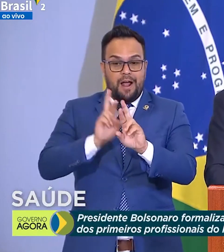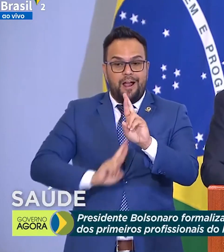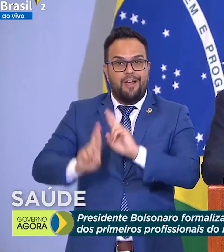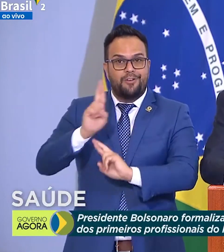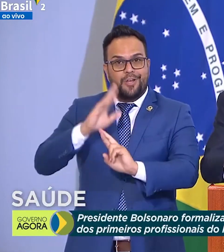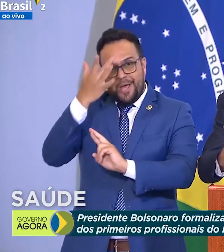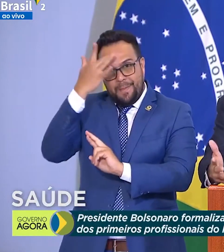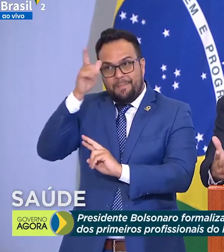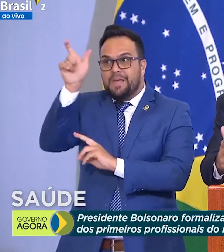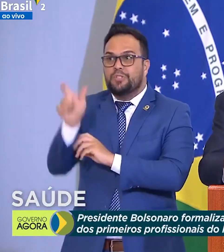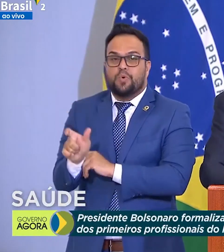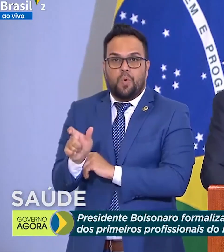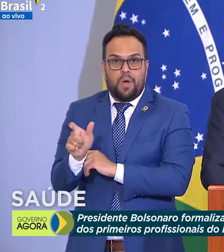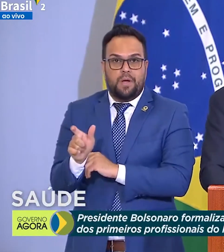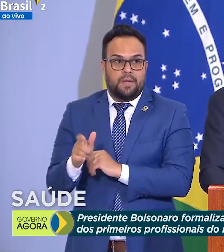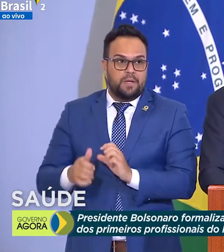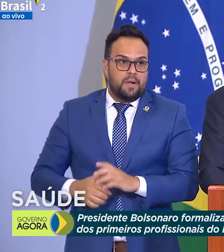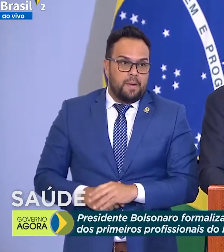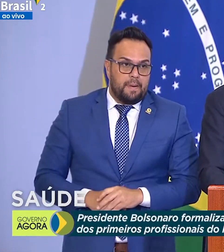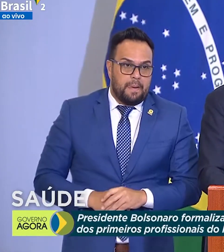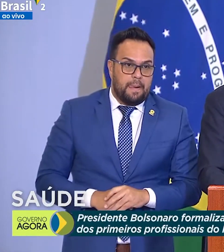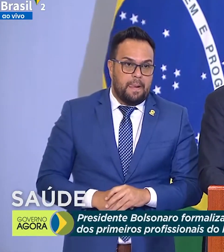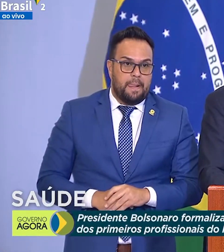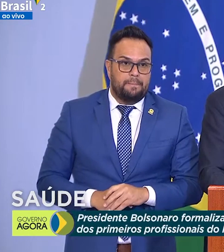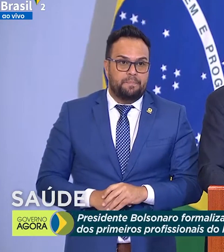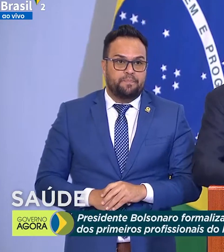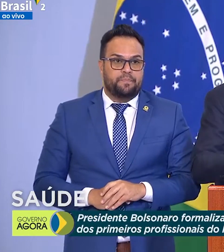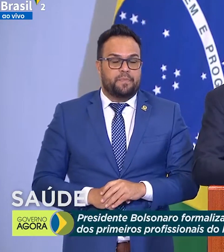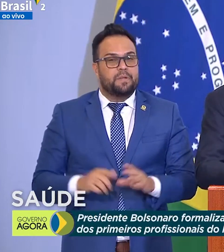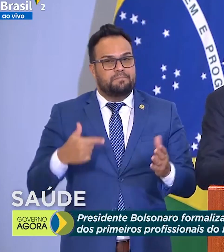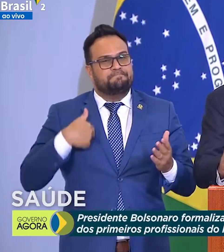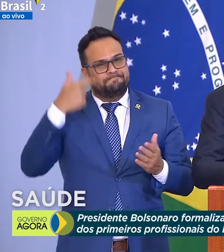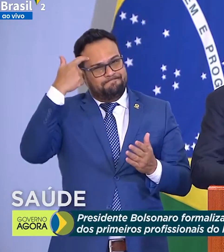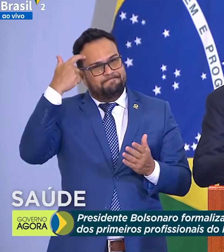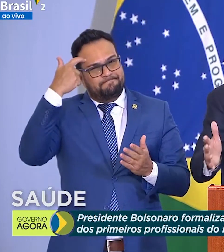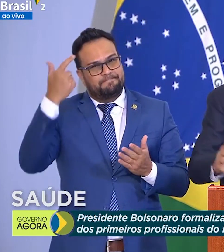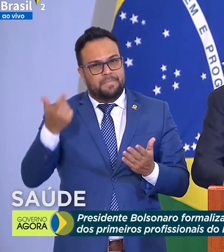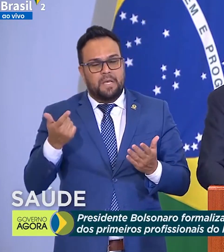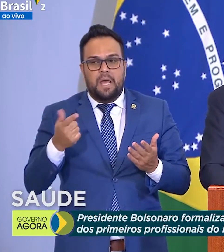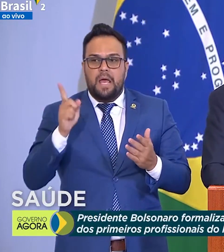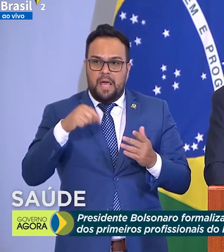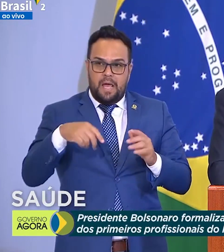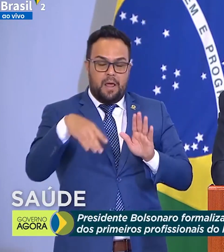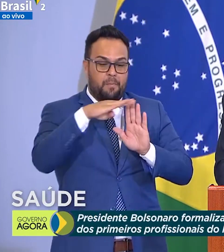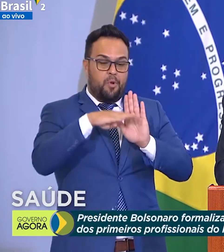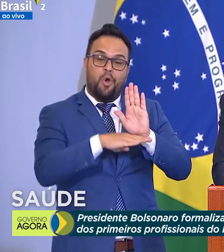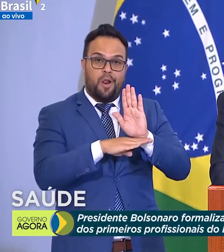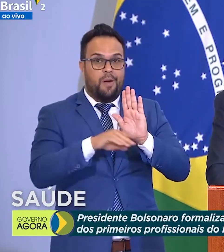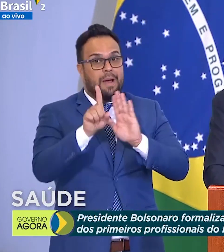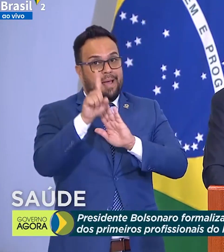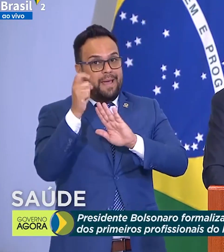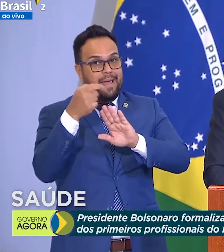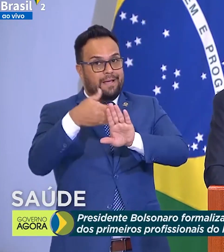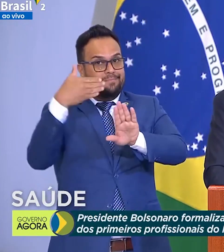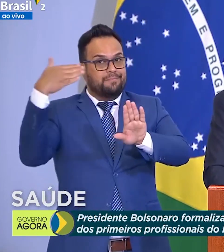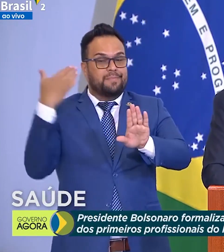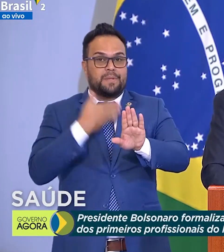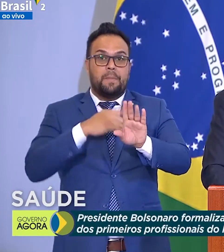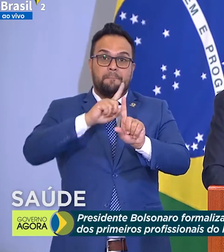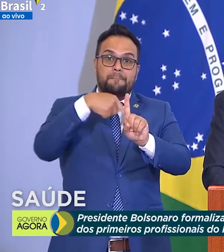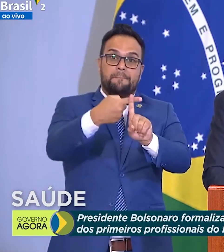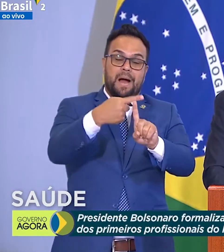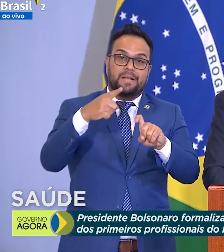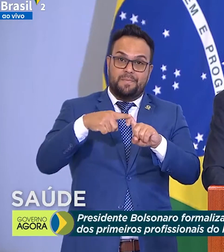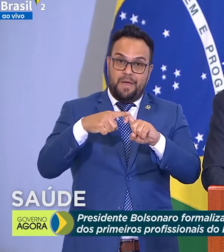pessoa, como se fosse possível até fazer isso aí. Então, esse era o programa no passado, Mais Médicos,